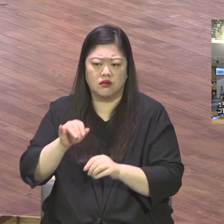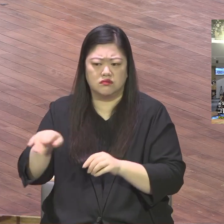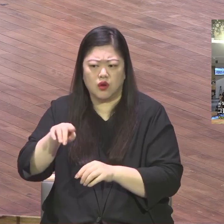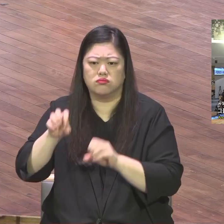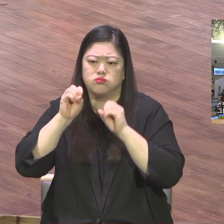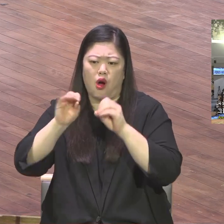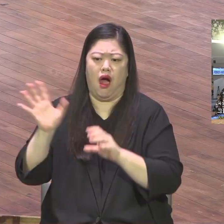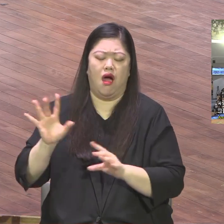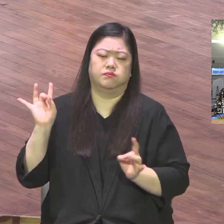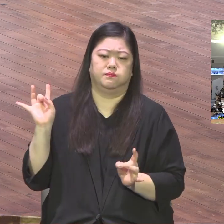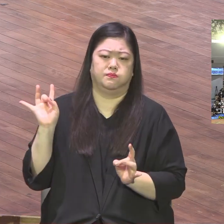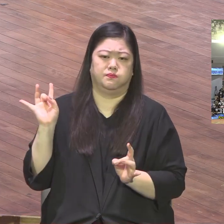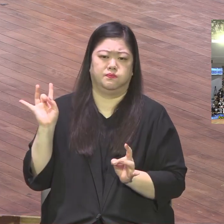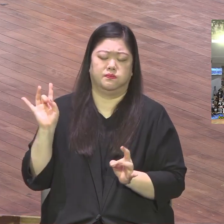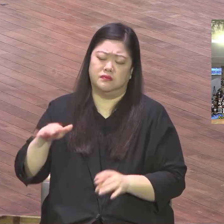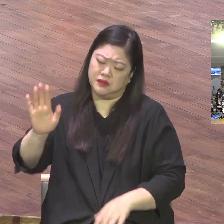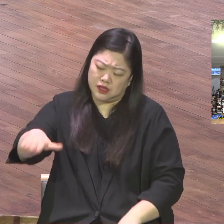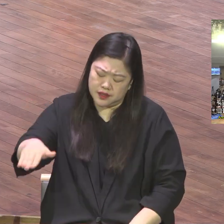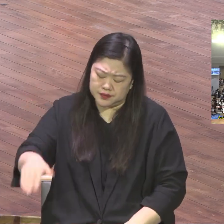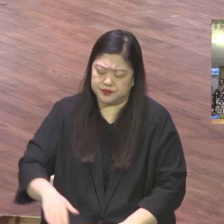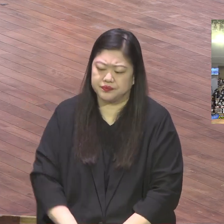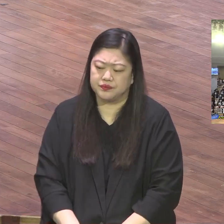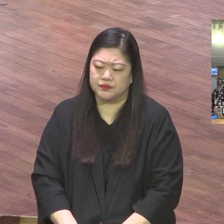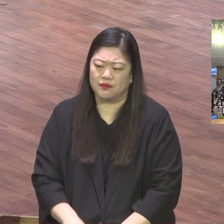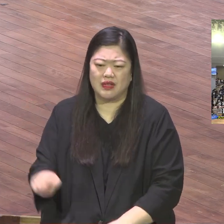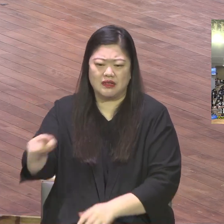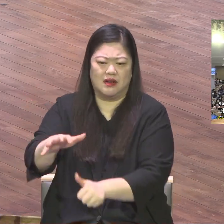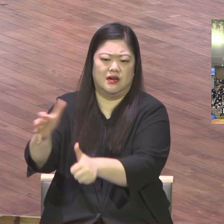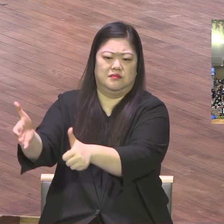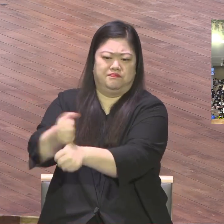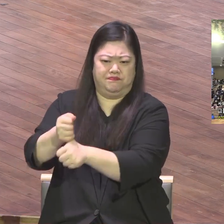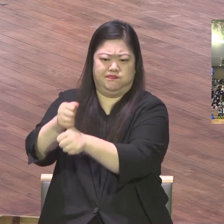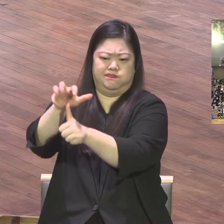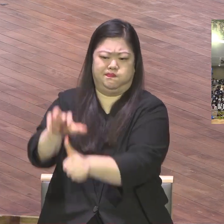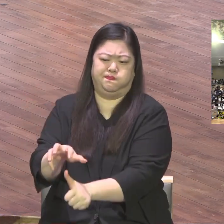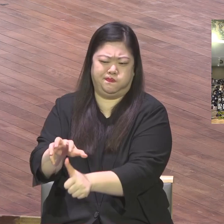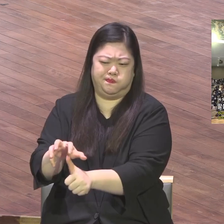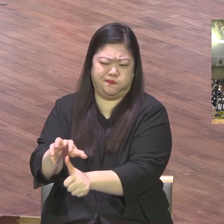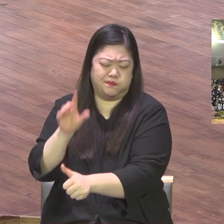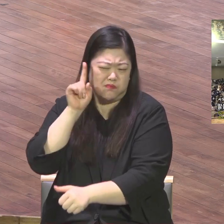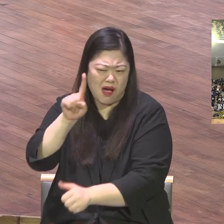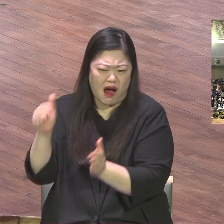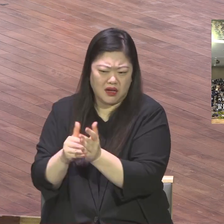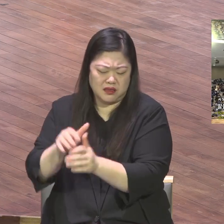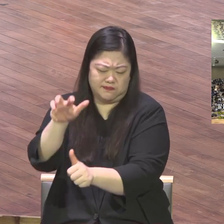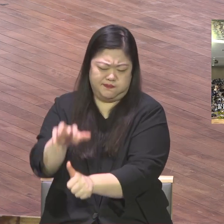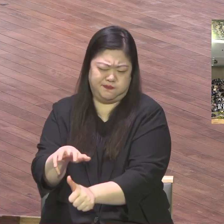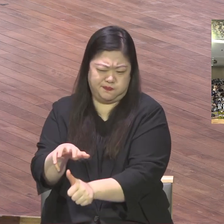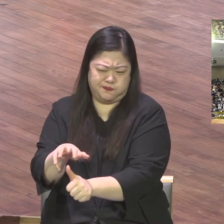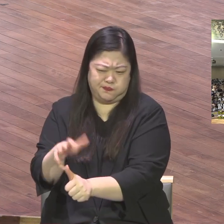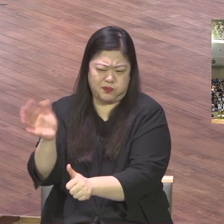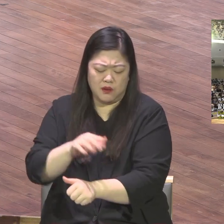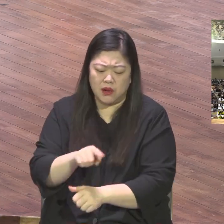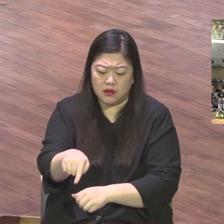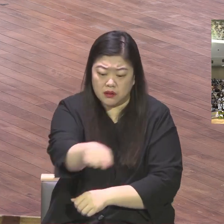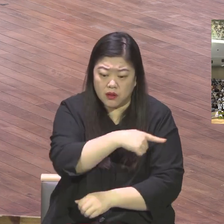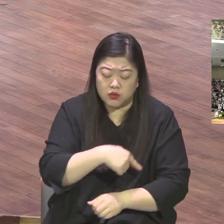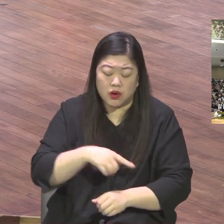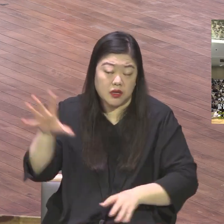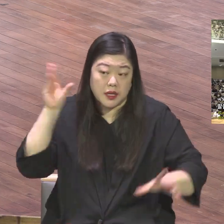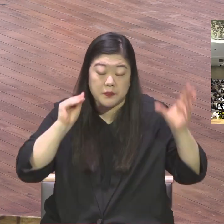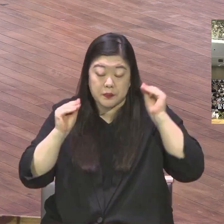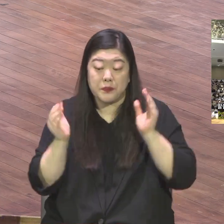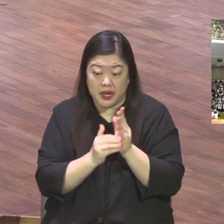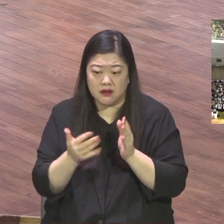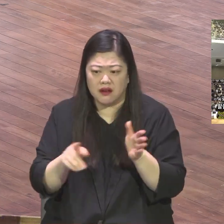싫어하여 그들을 잡음에 날이 이미 저물었으므로 이튿날까지 가두었으나 말씀을 듣는 사람 중에 믿는 자가